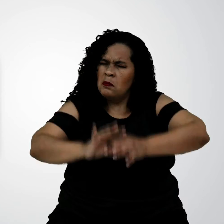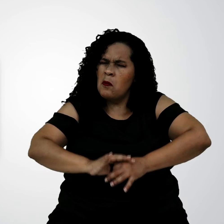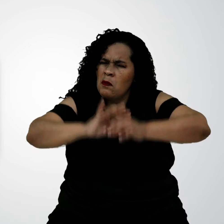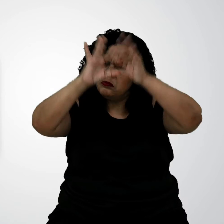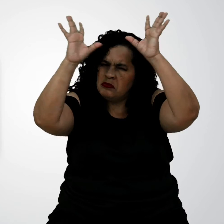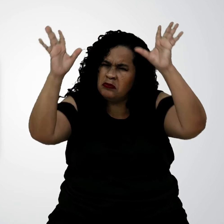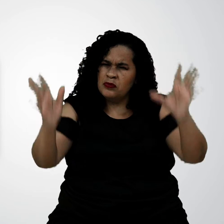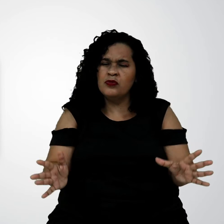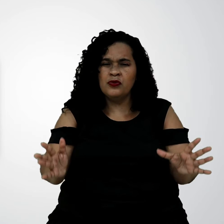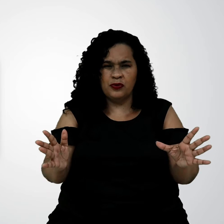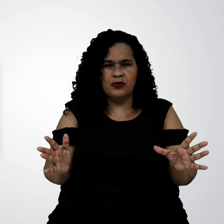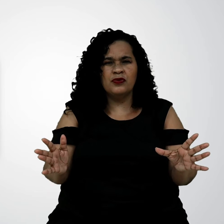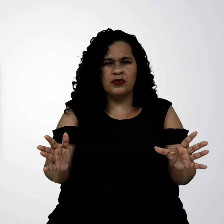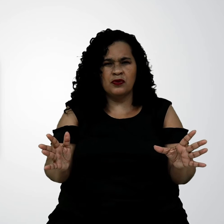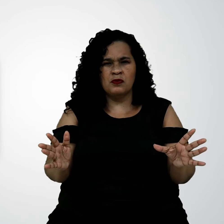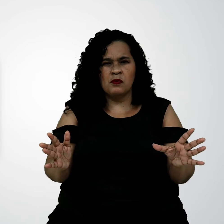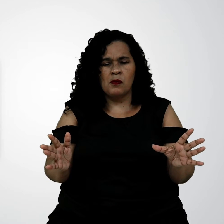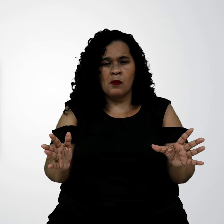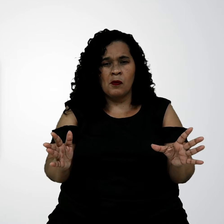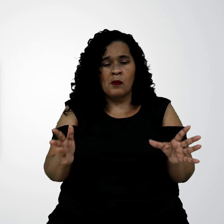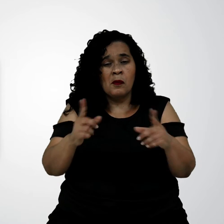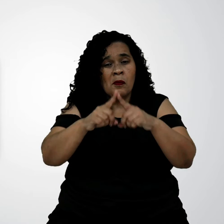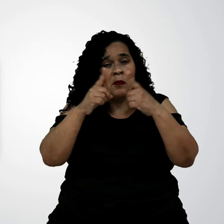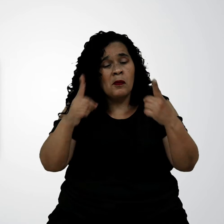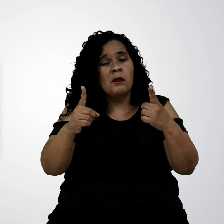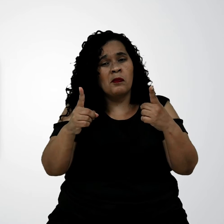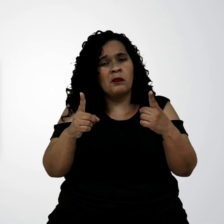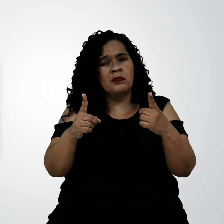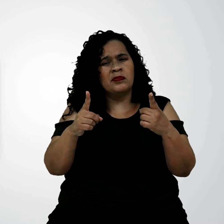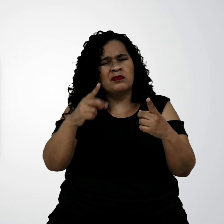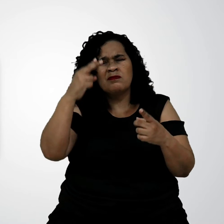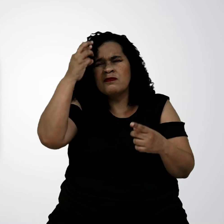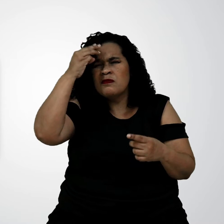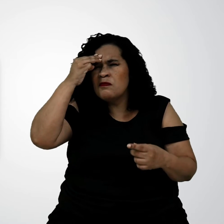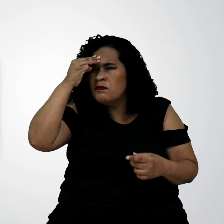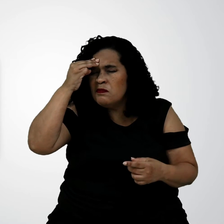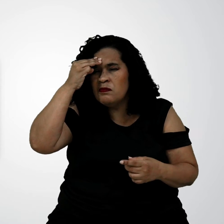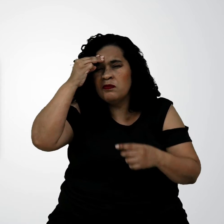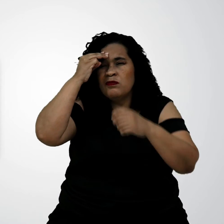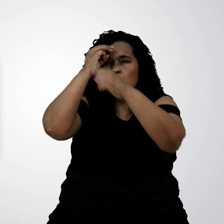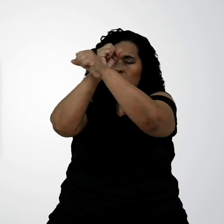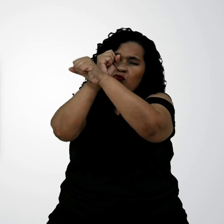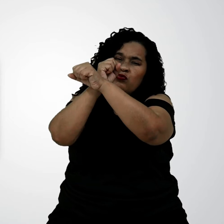da escravidão, mas continua ainda com a mentalidade de escravo.